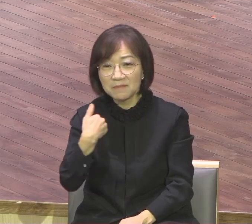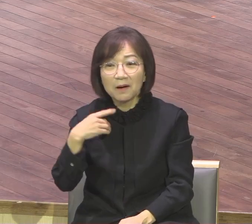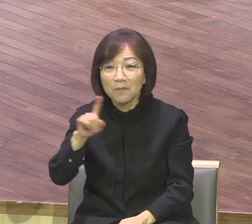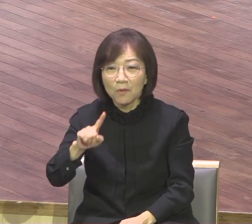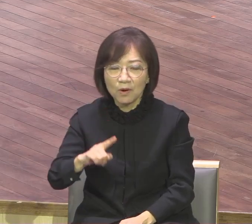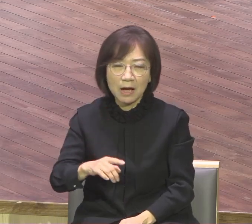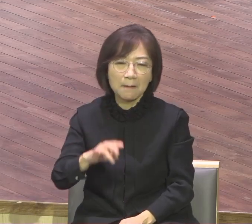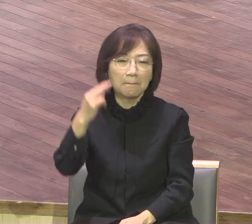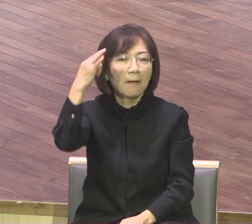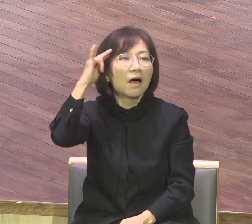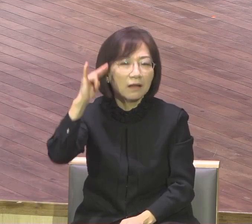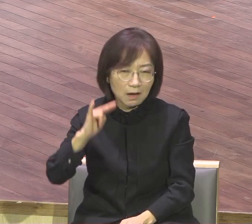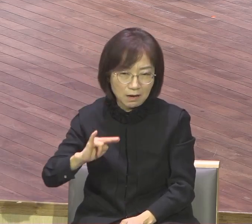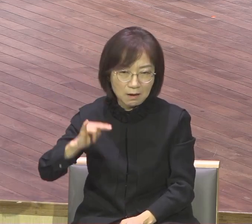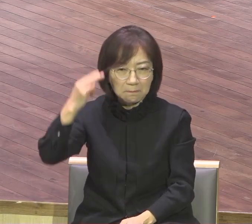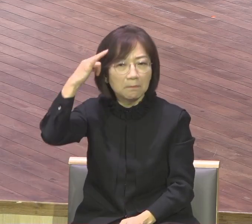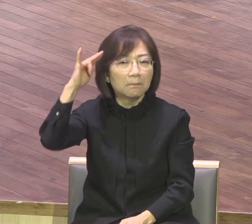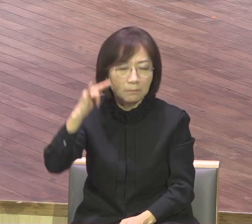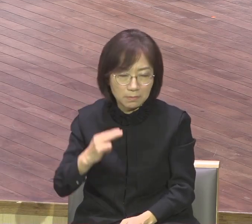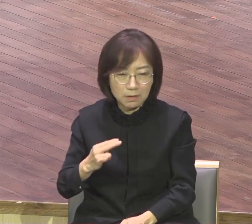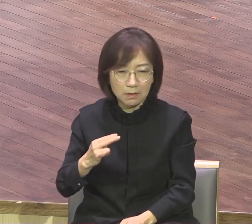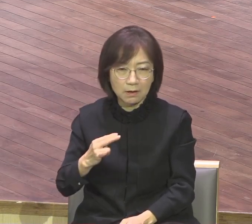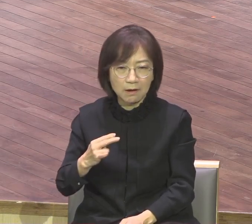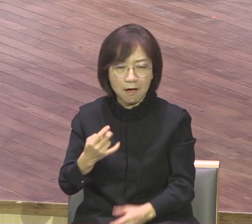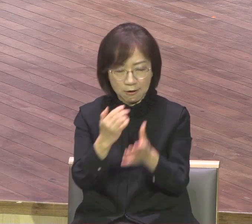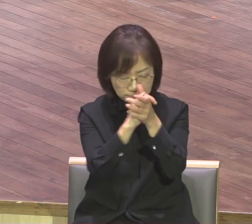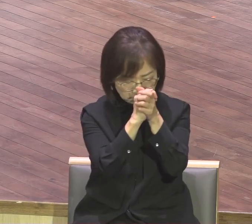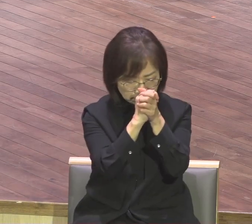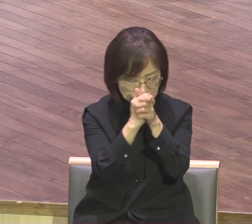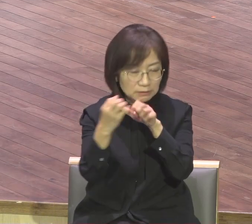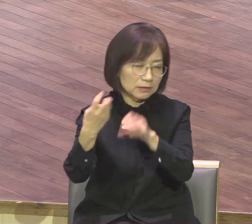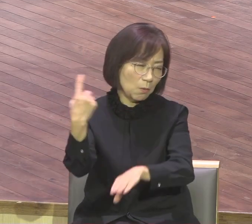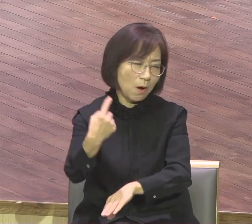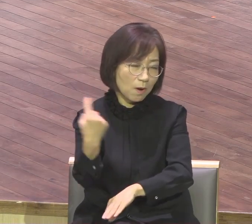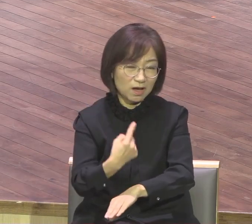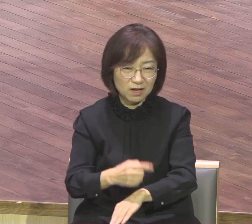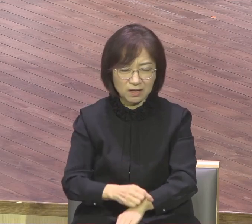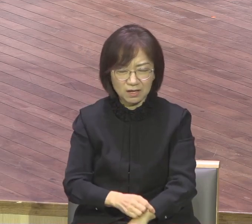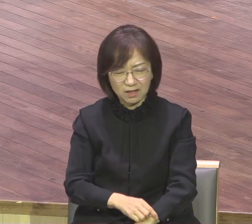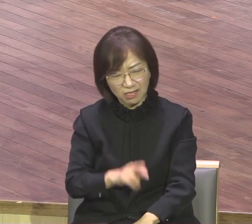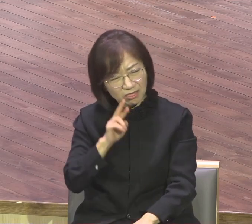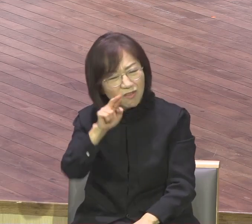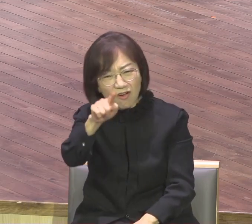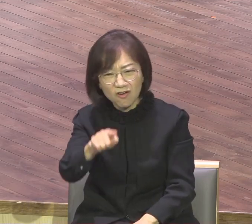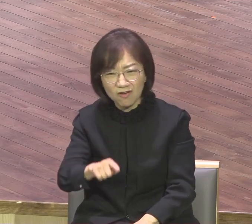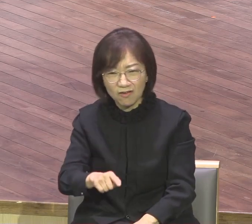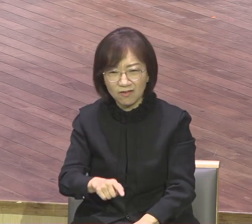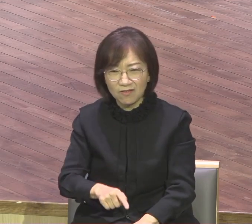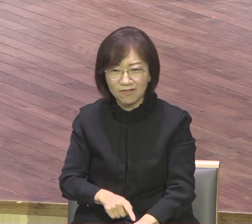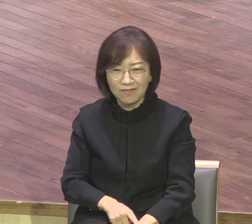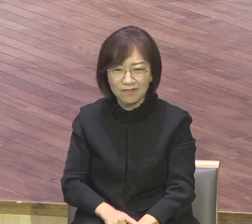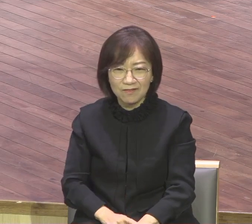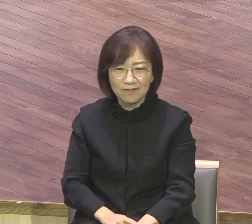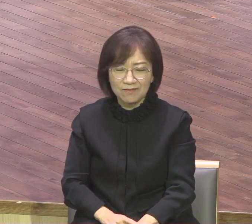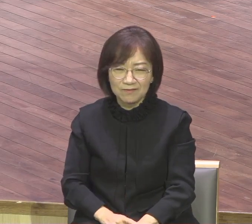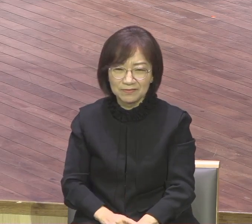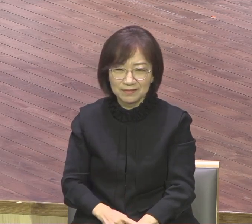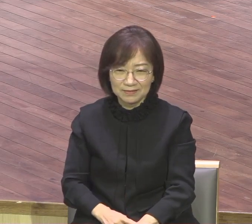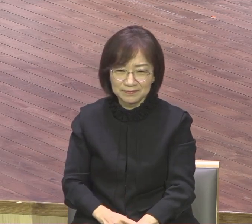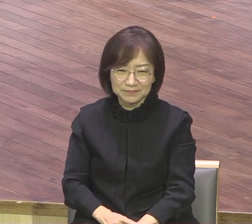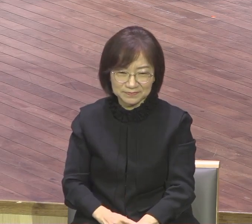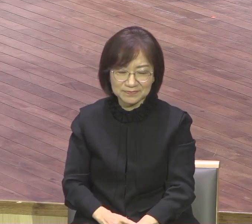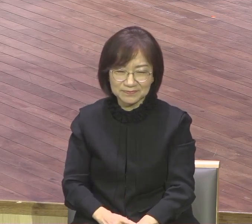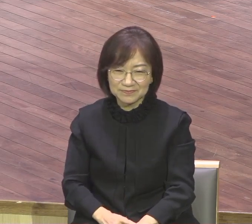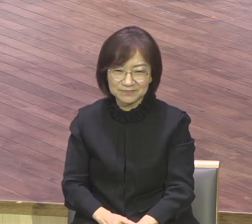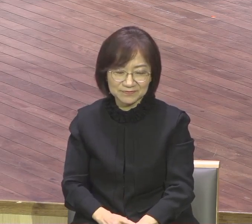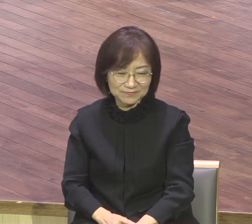정보자다. 마리아 통해서 기도하면 응답받는다. 그거 틀린 거라니까요. En catolicismo insiste que a través de María podemos obtener la